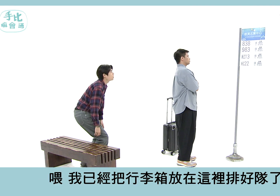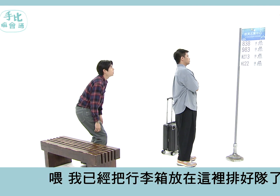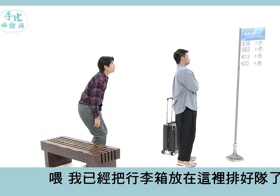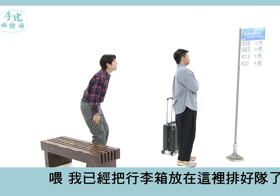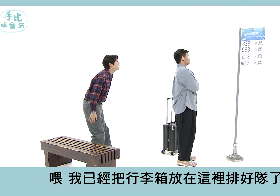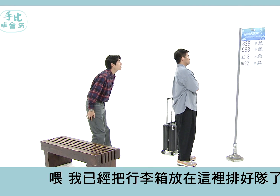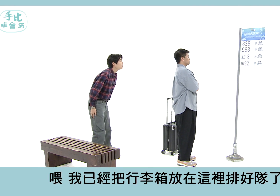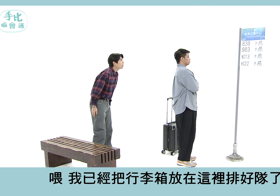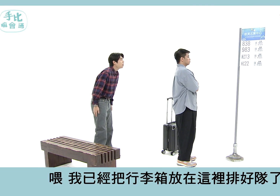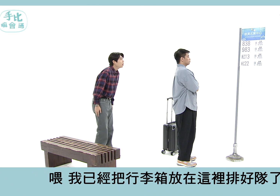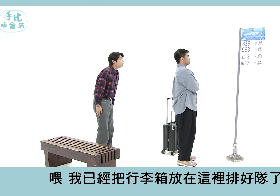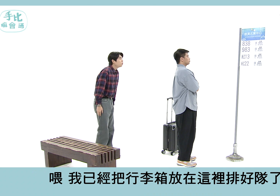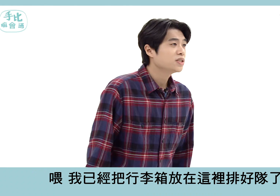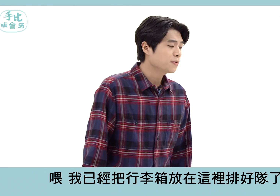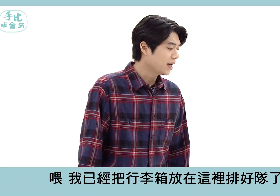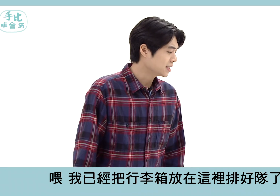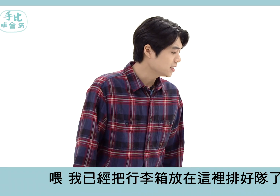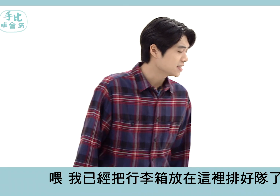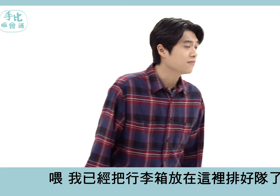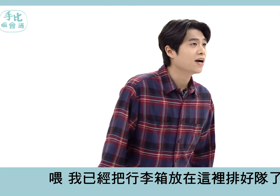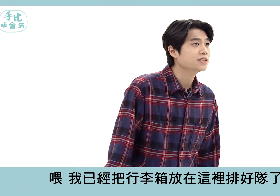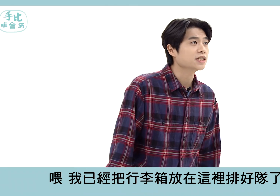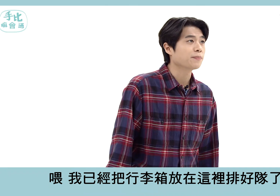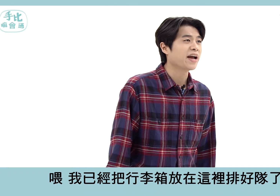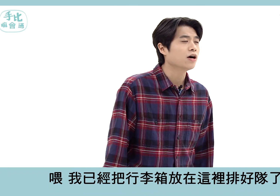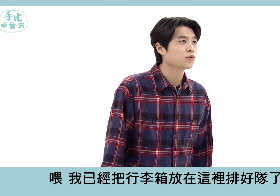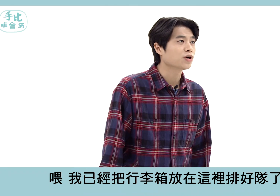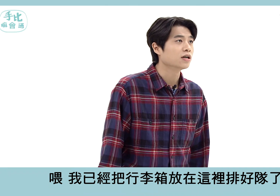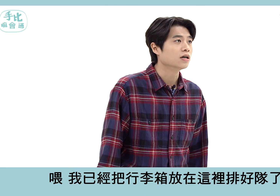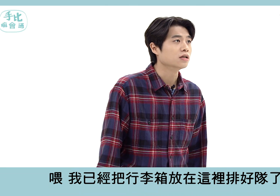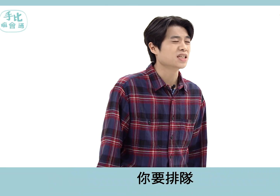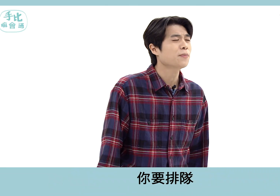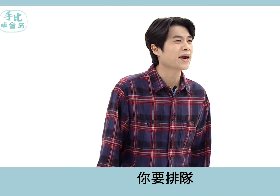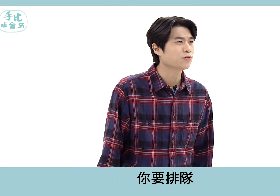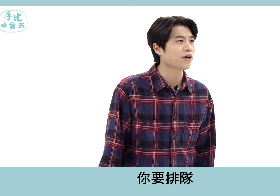了。喂，我已经把行李箱放在这里排好队了，你要排队。